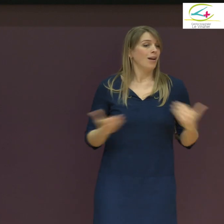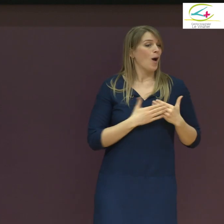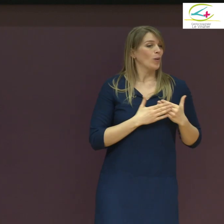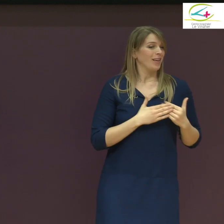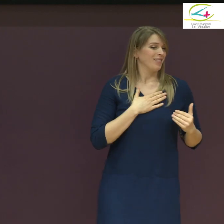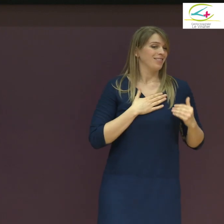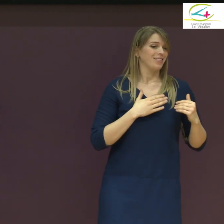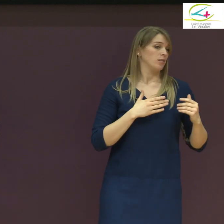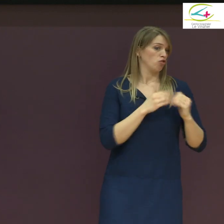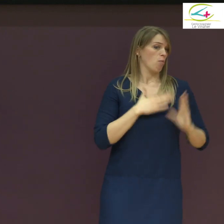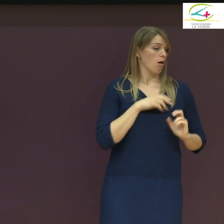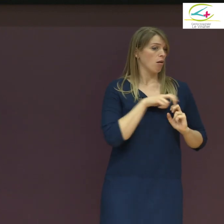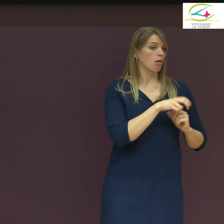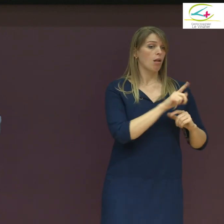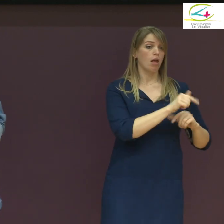a une association.